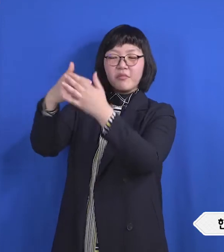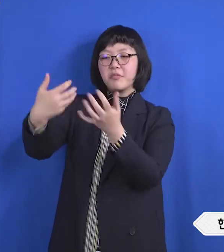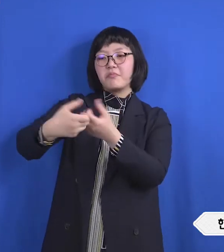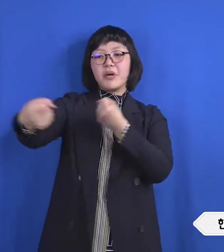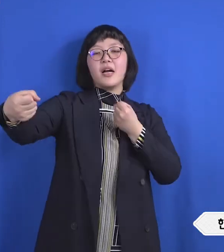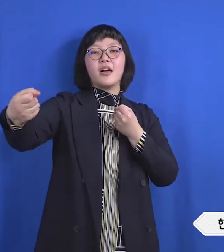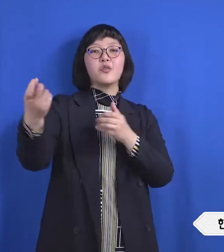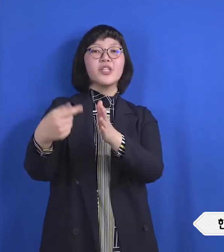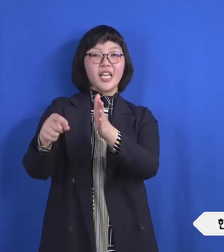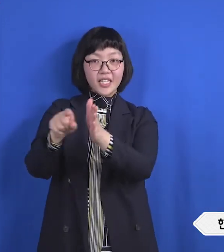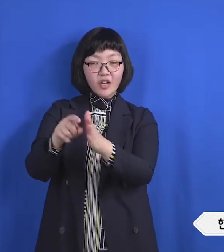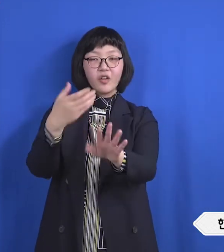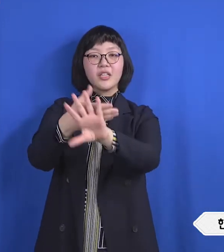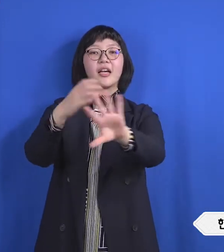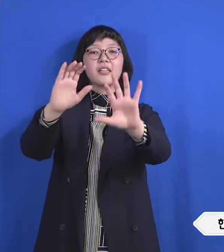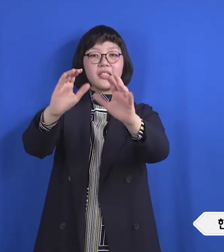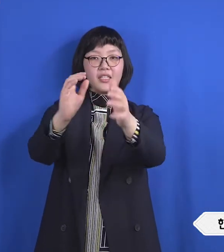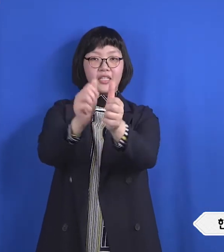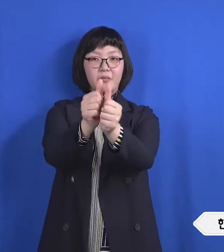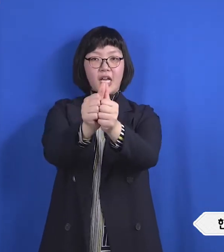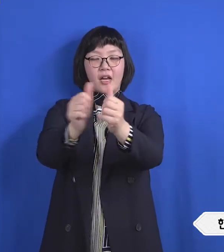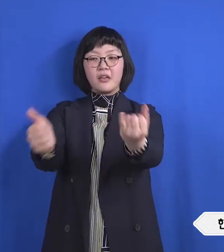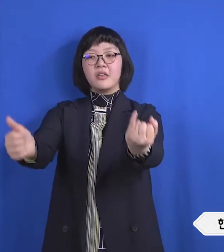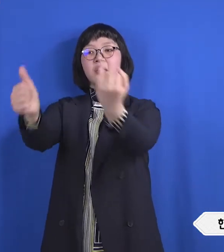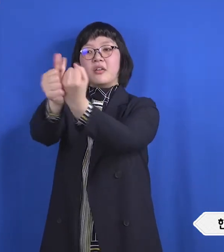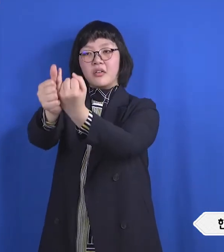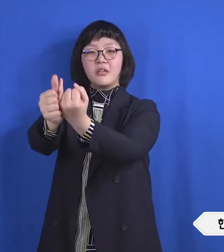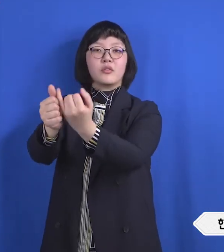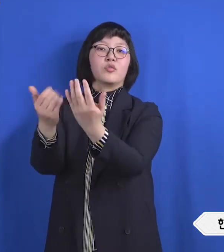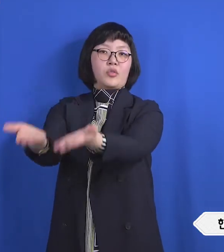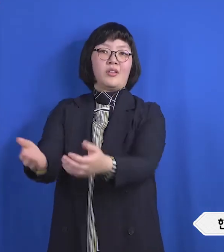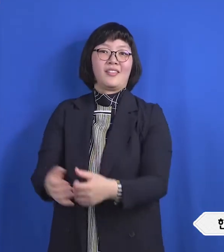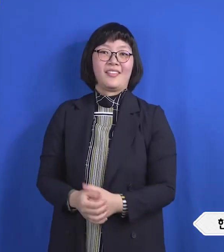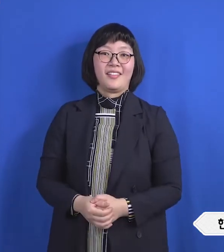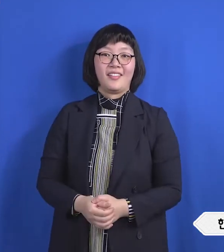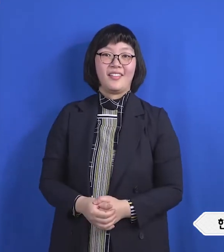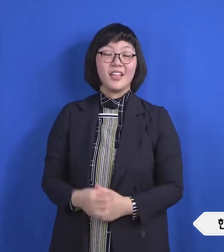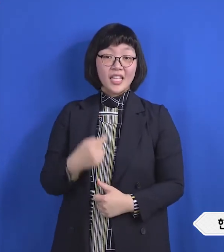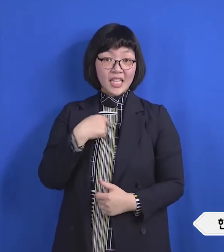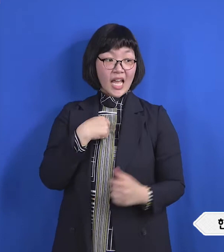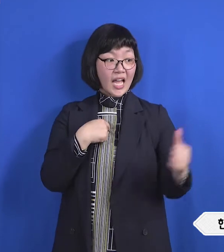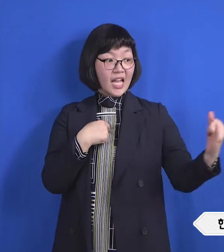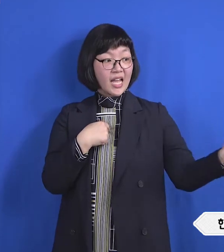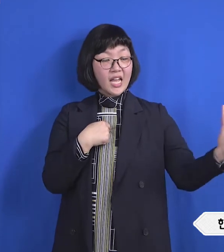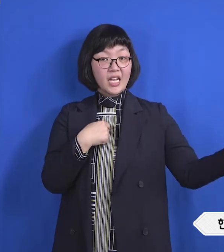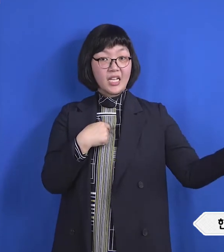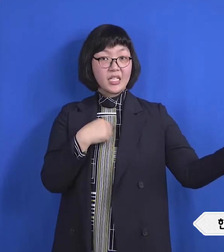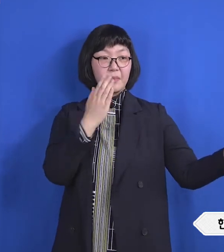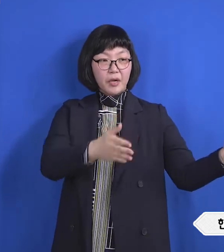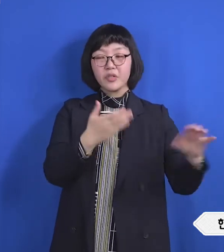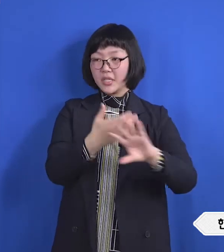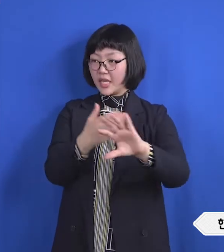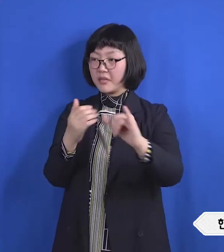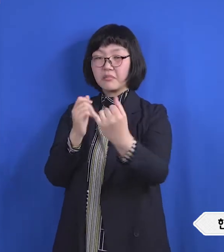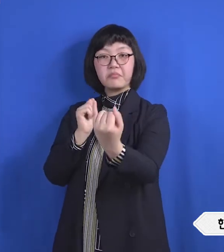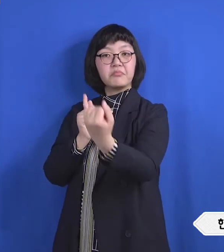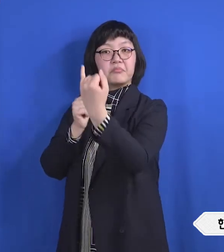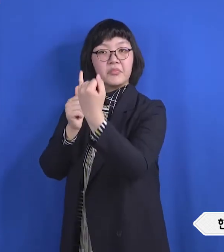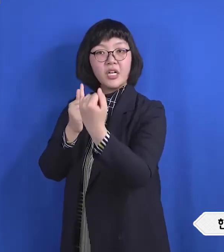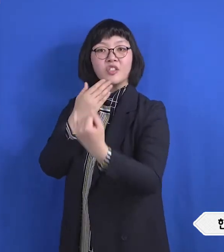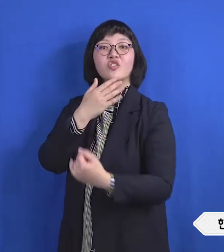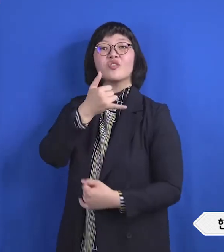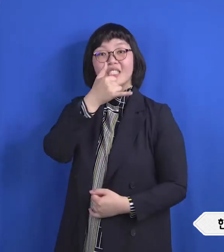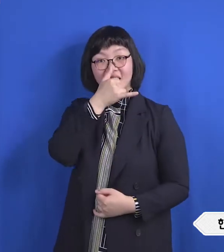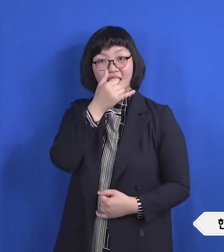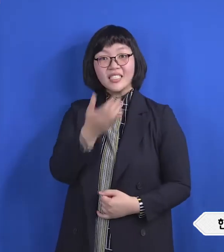위해서 C하고 결혼을 하게 한 것이죠. 다른 사람하고 결혼을 하게 만들 수도 있었지만은 두 가정이 서로